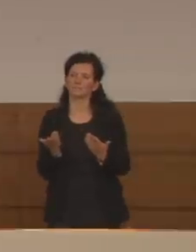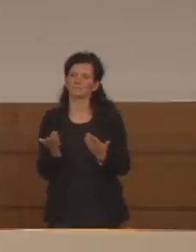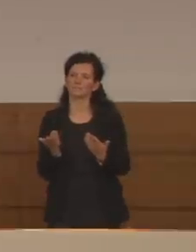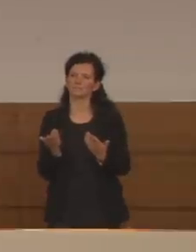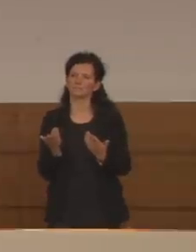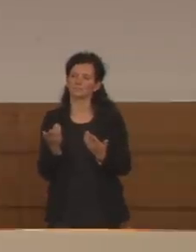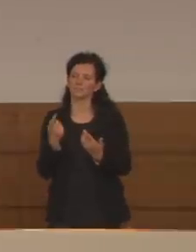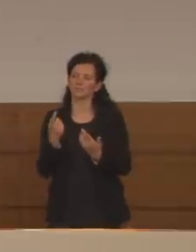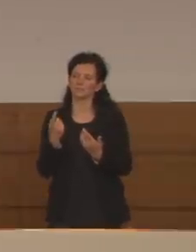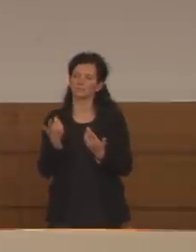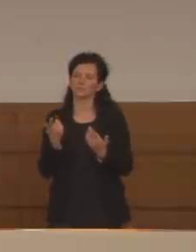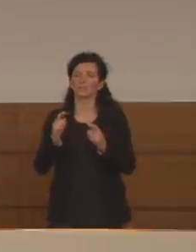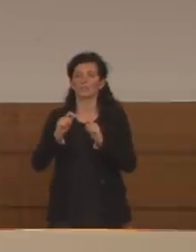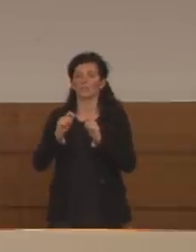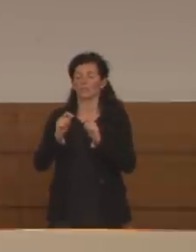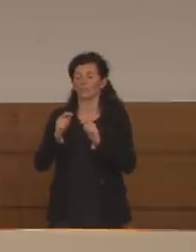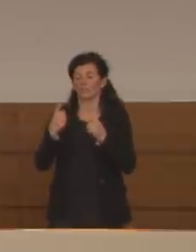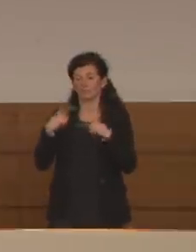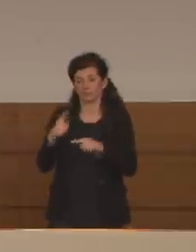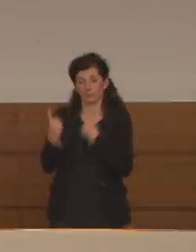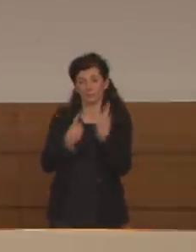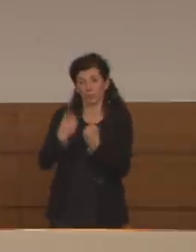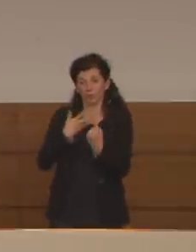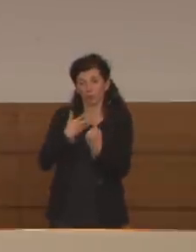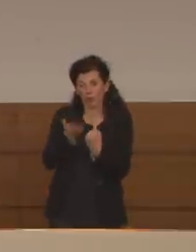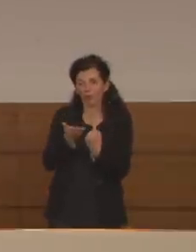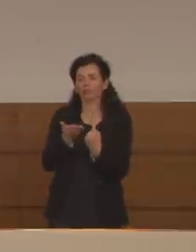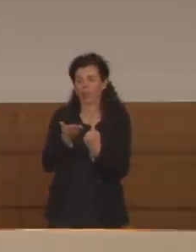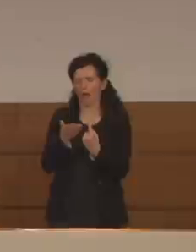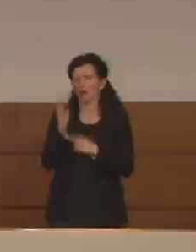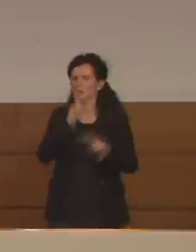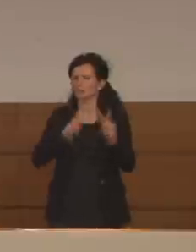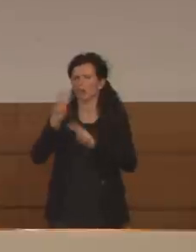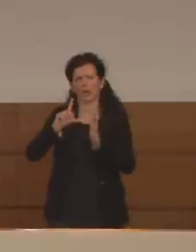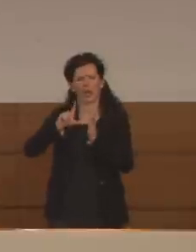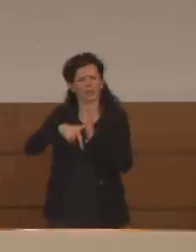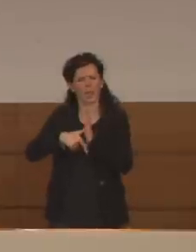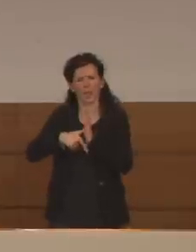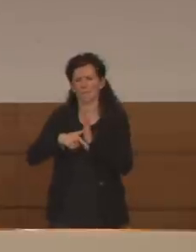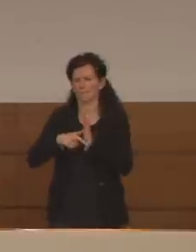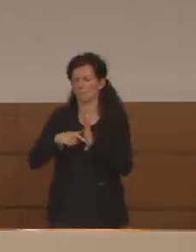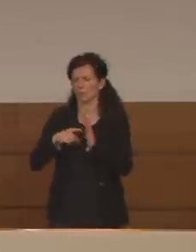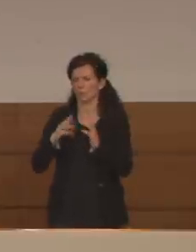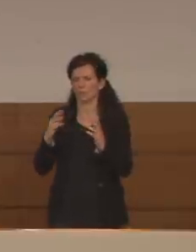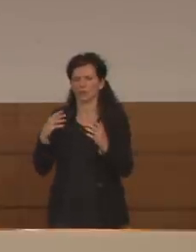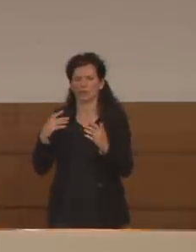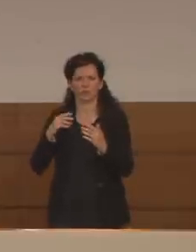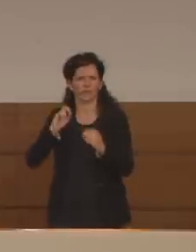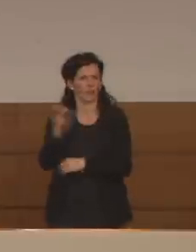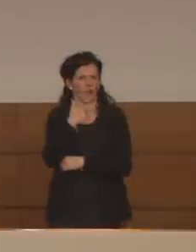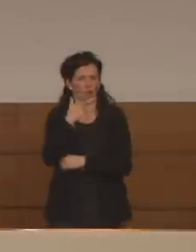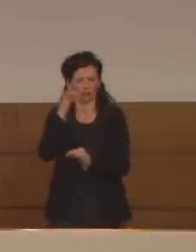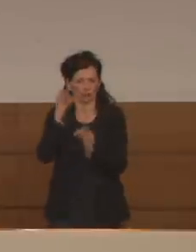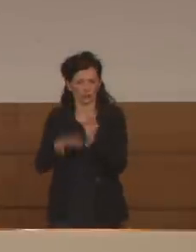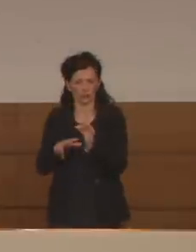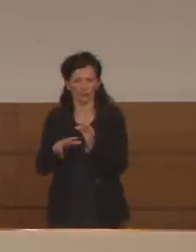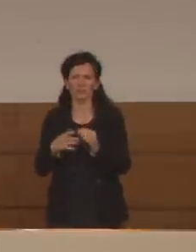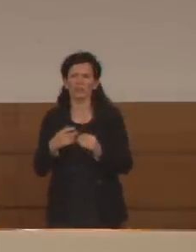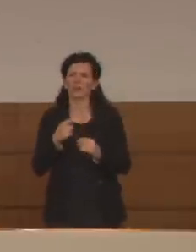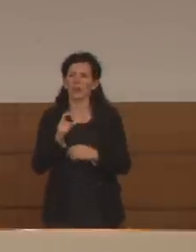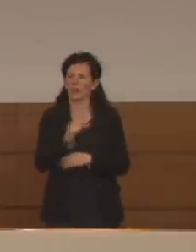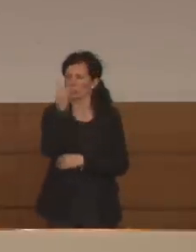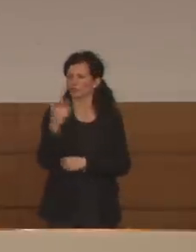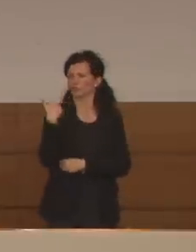genesi accelerano molto i tempi ci sono l'altro giorno grido science national cristo science ha